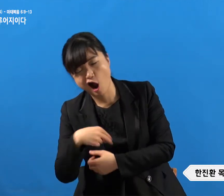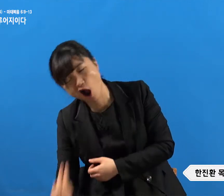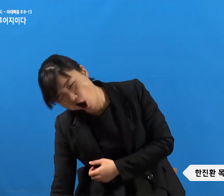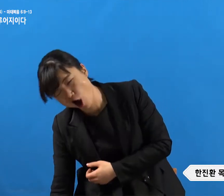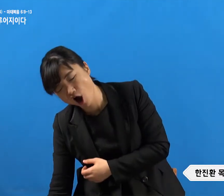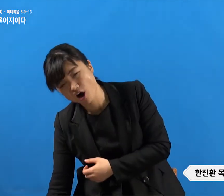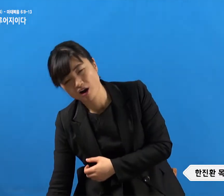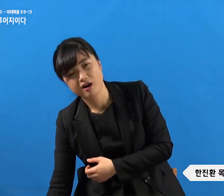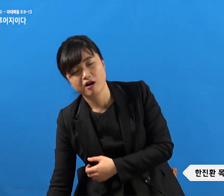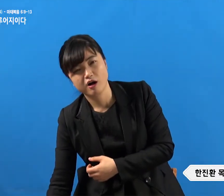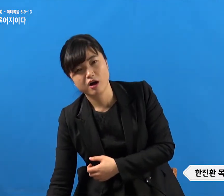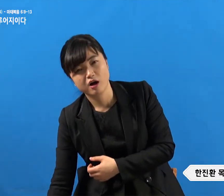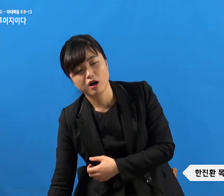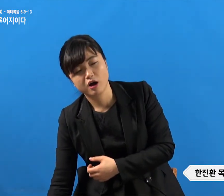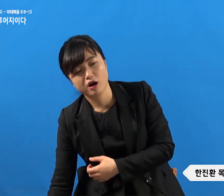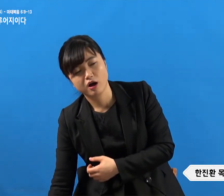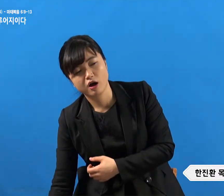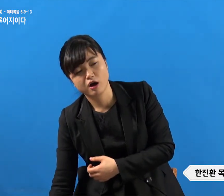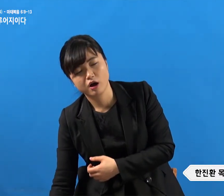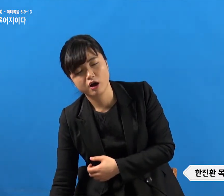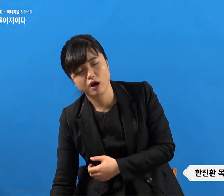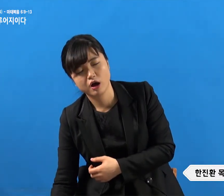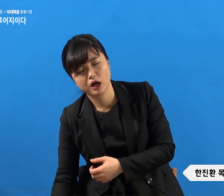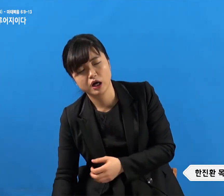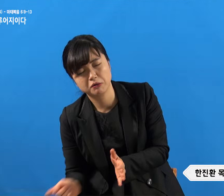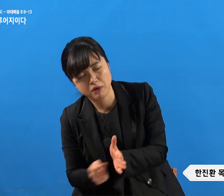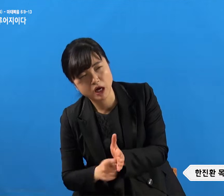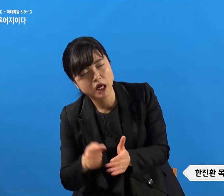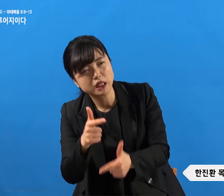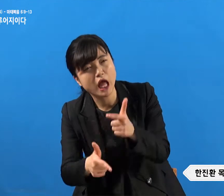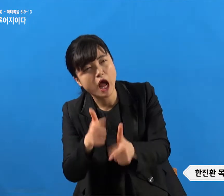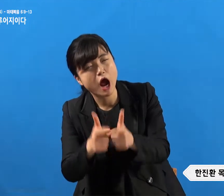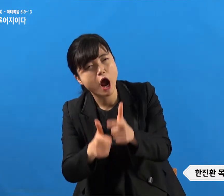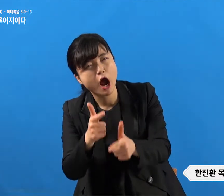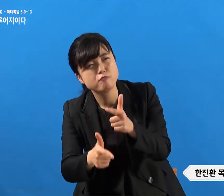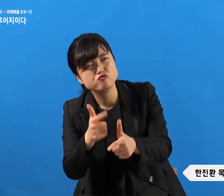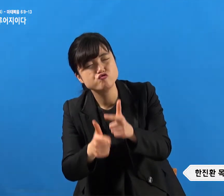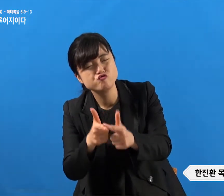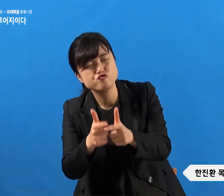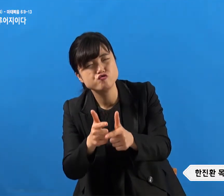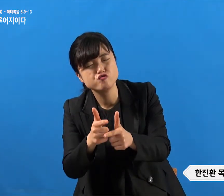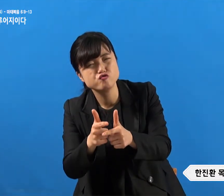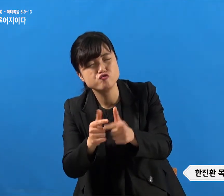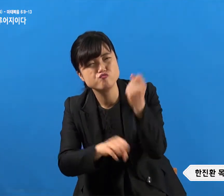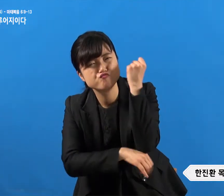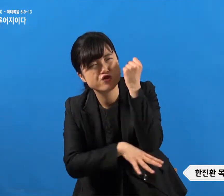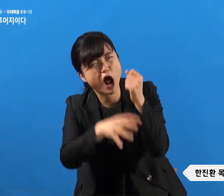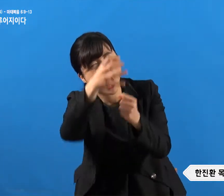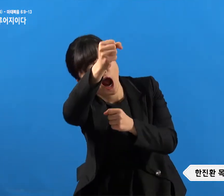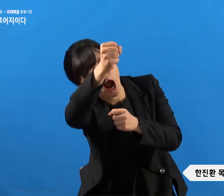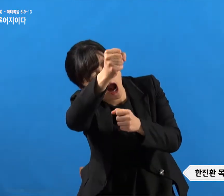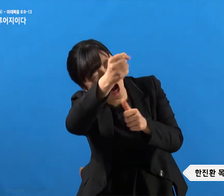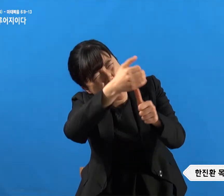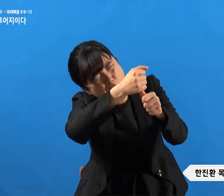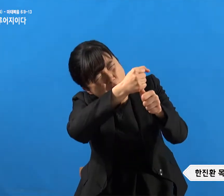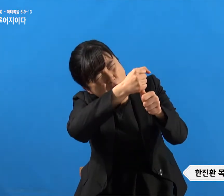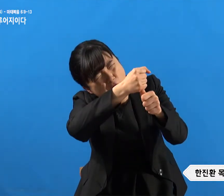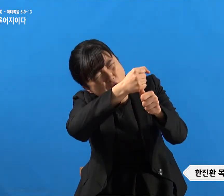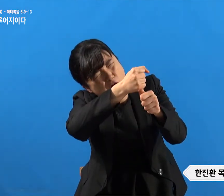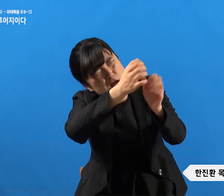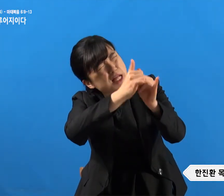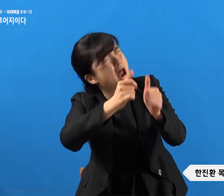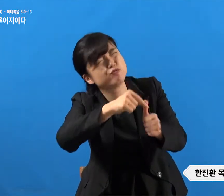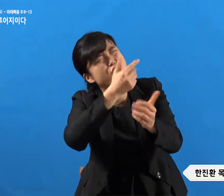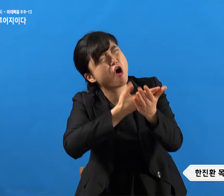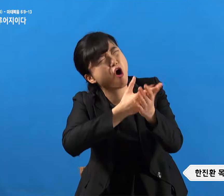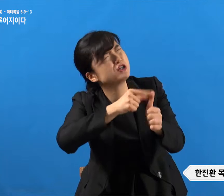떨어지다가 급하게 나무 뿌리를 붙들고 대롱대롱 매달렸습니다. 급한 김에 위를 향해서